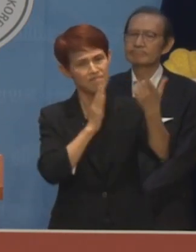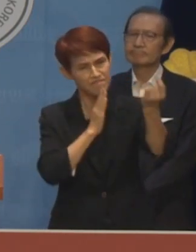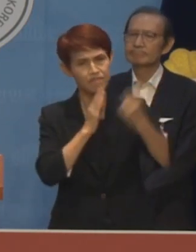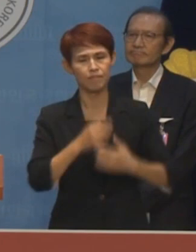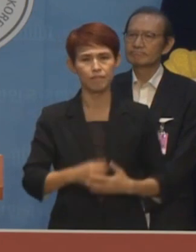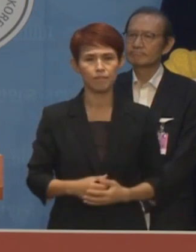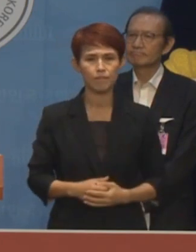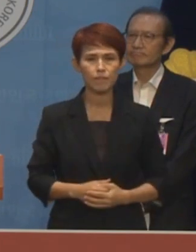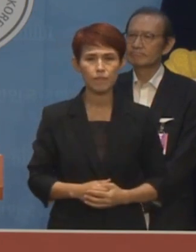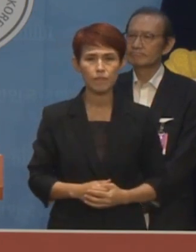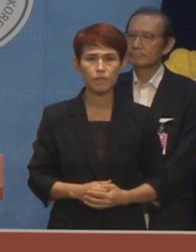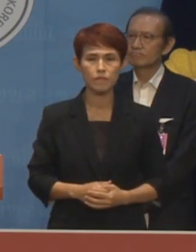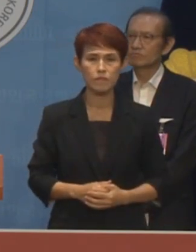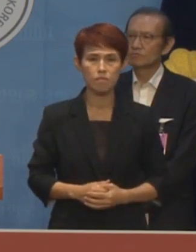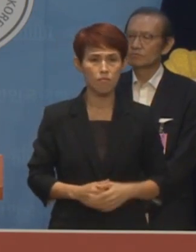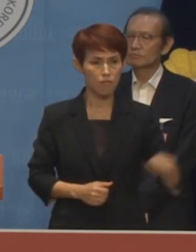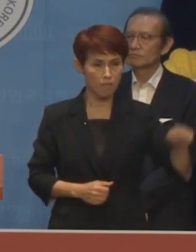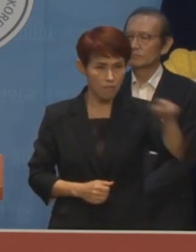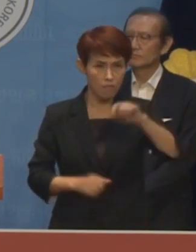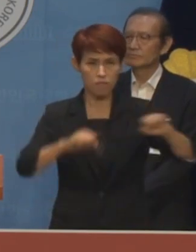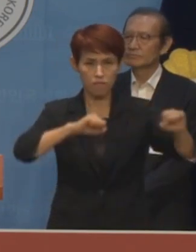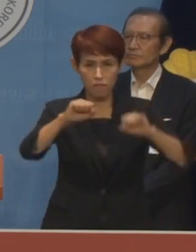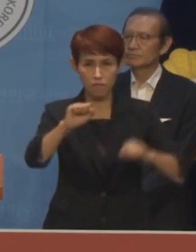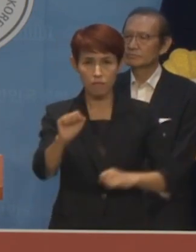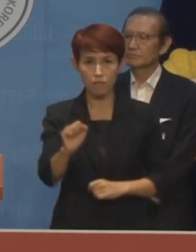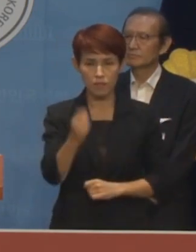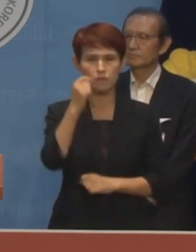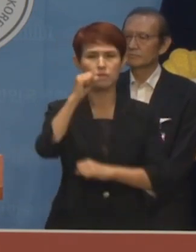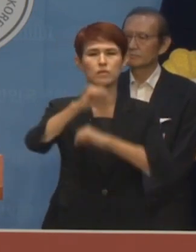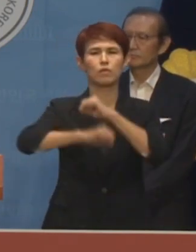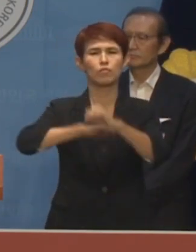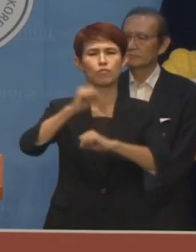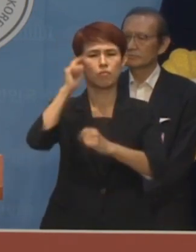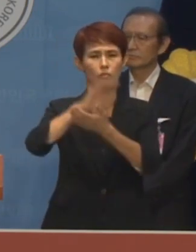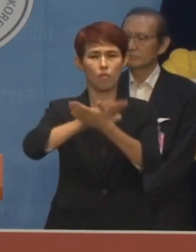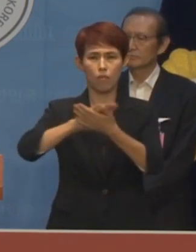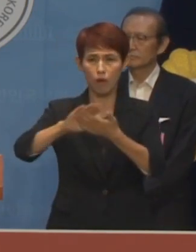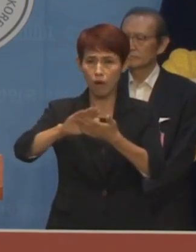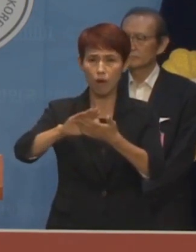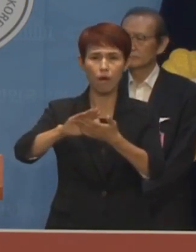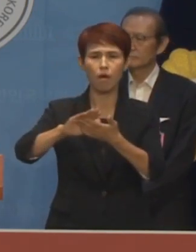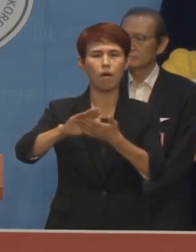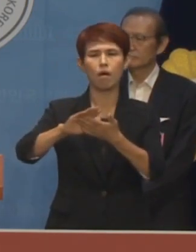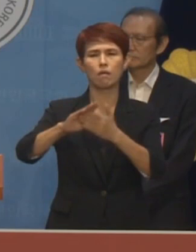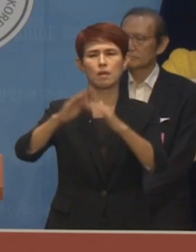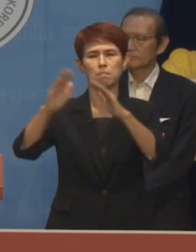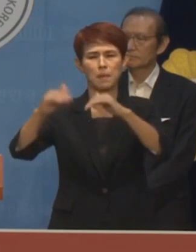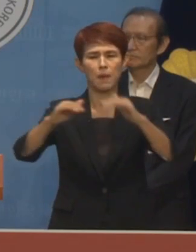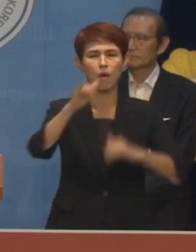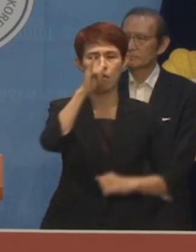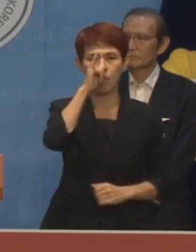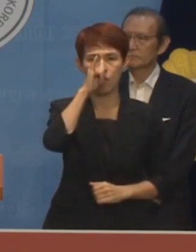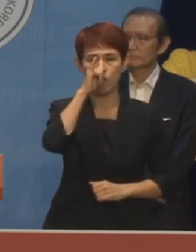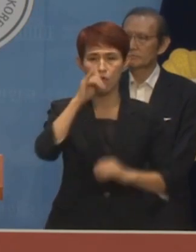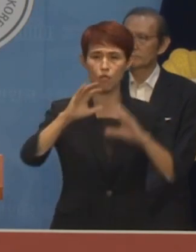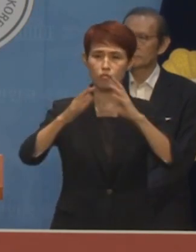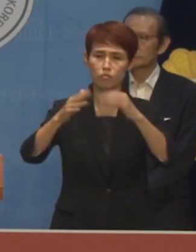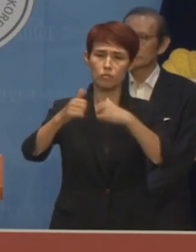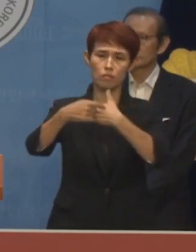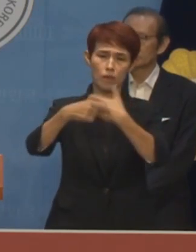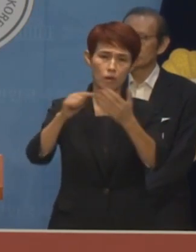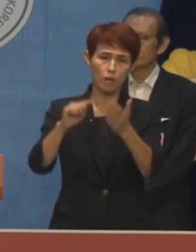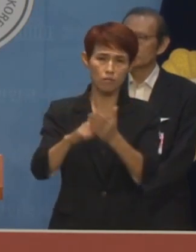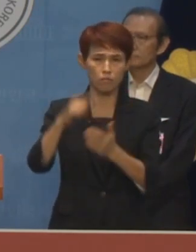합니다. 이들의 행위로 인한 자유화평의 공공선이 무너지고 선량하고 순수한 국민의